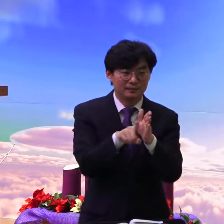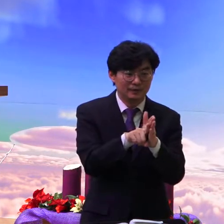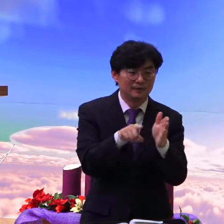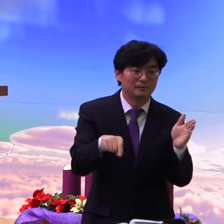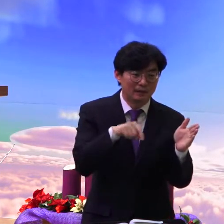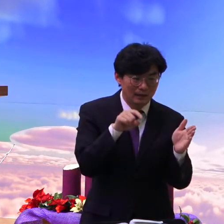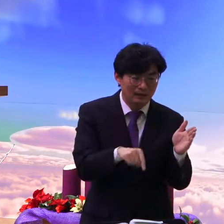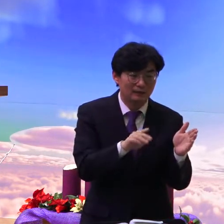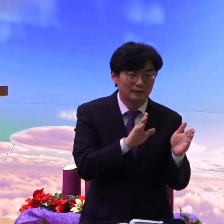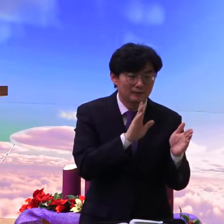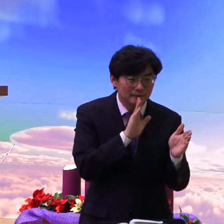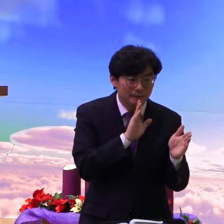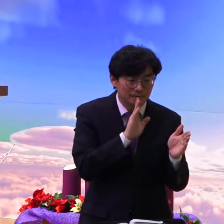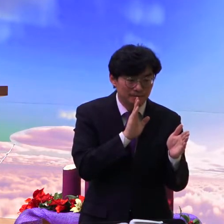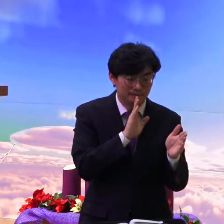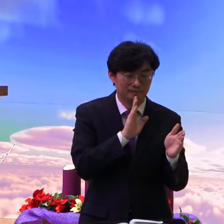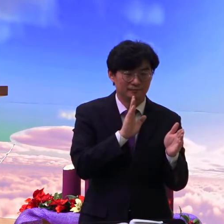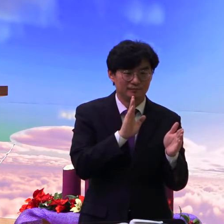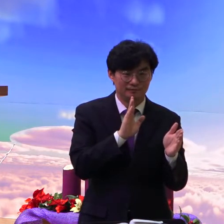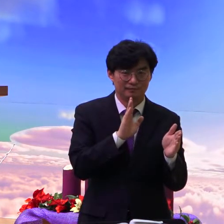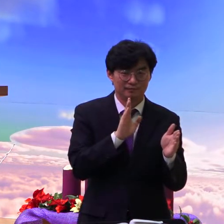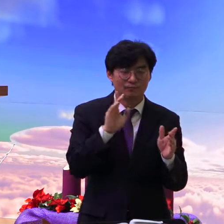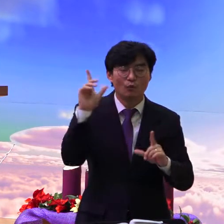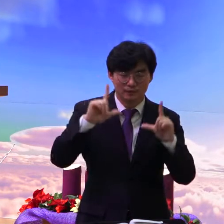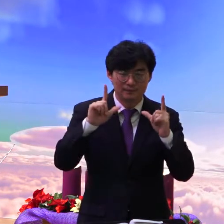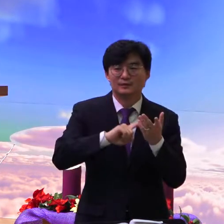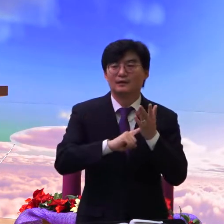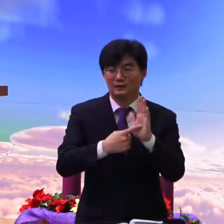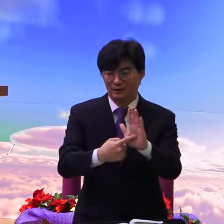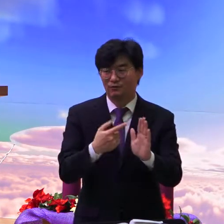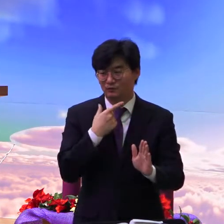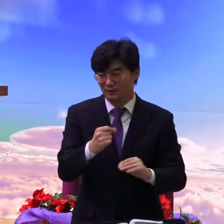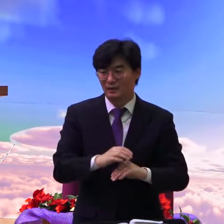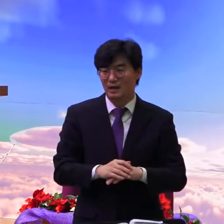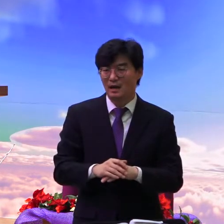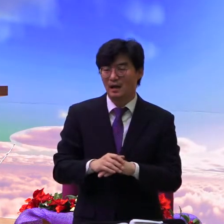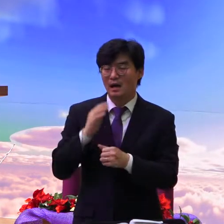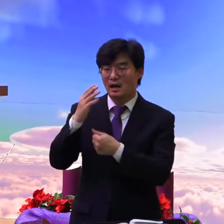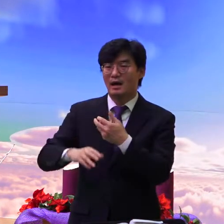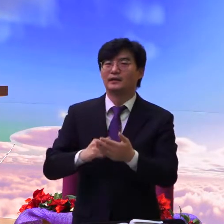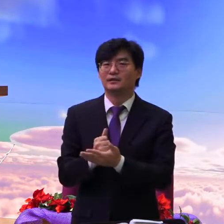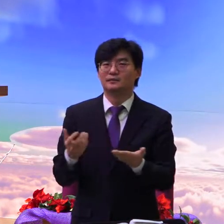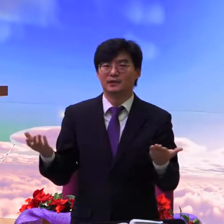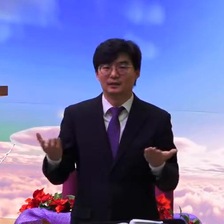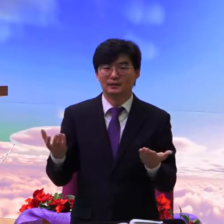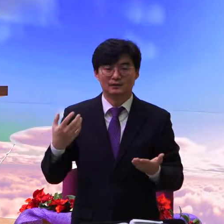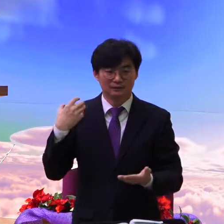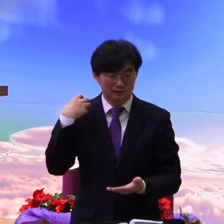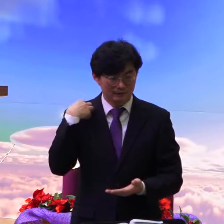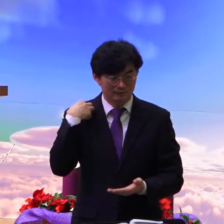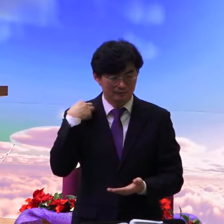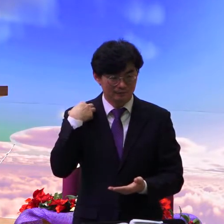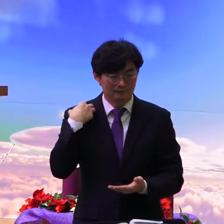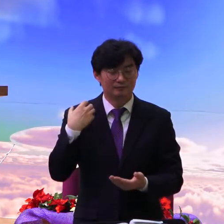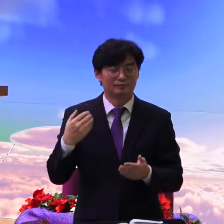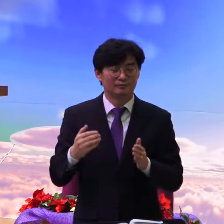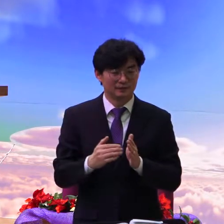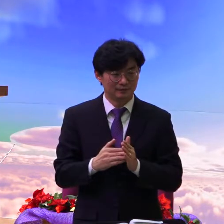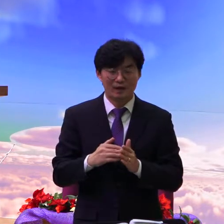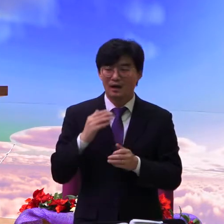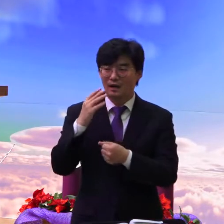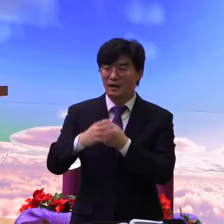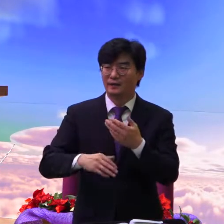되기를 축복합니다. 진정한 직분자의 향기가 하나님의 일을 하는 사람이라면 그렇지, 하는